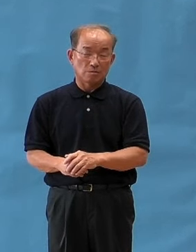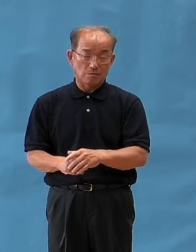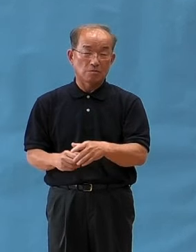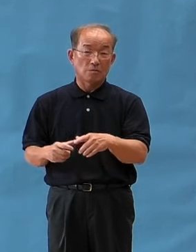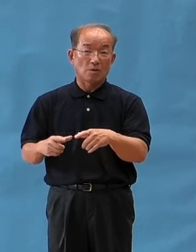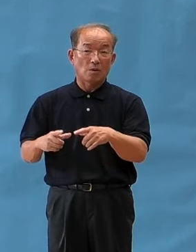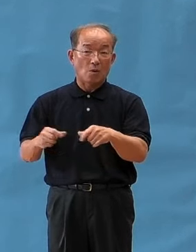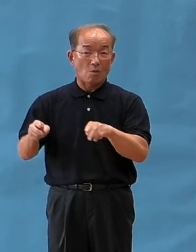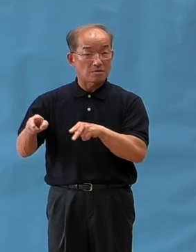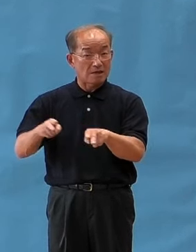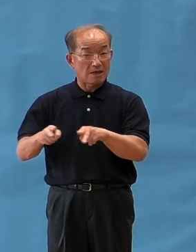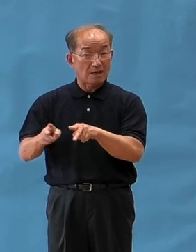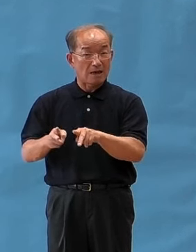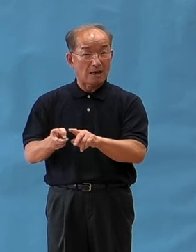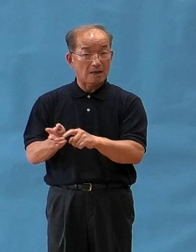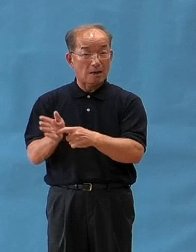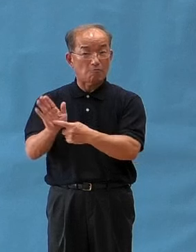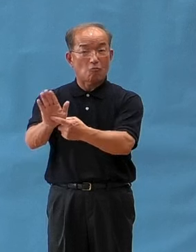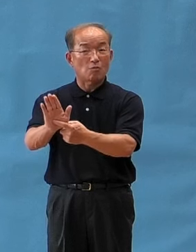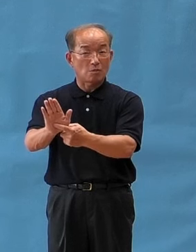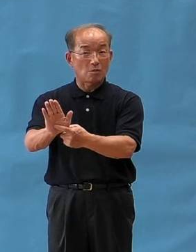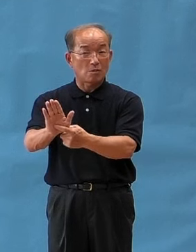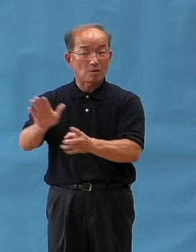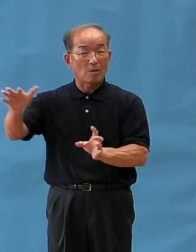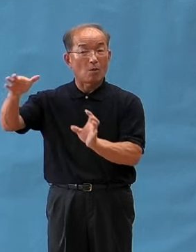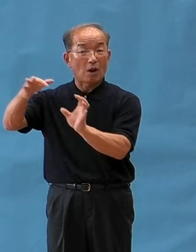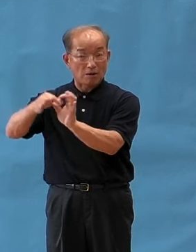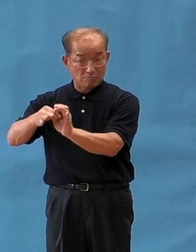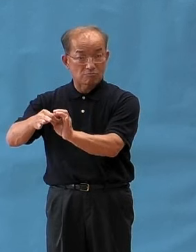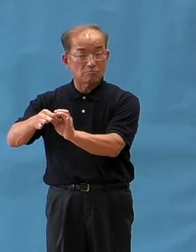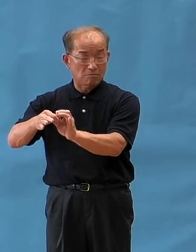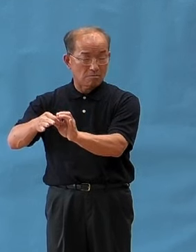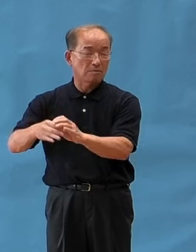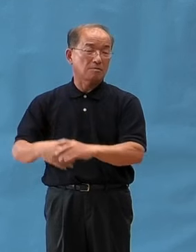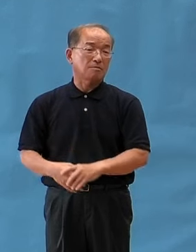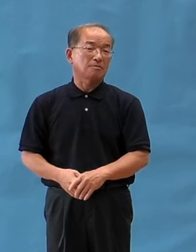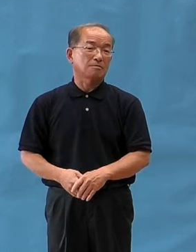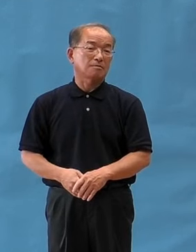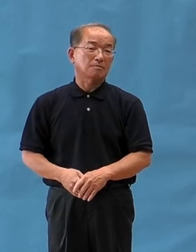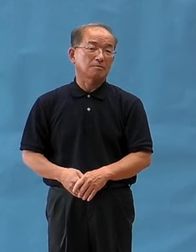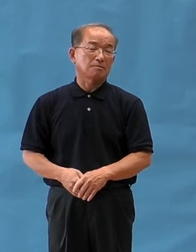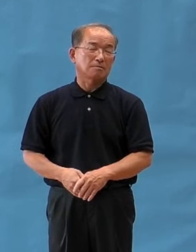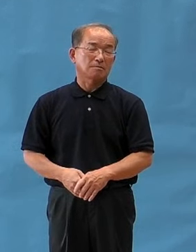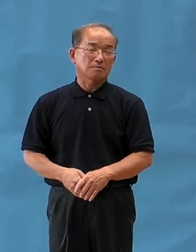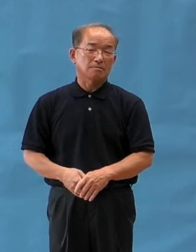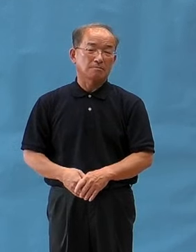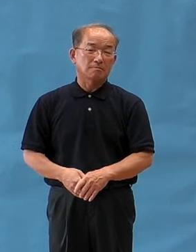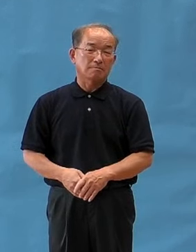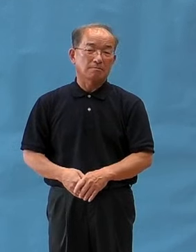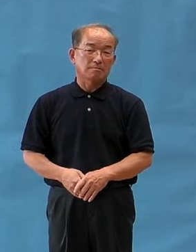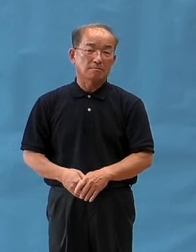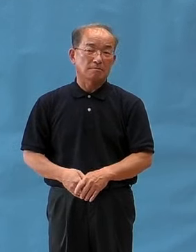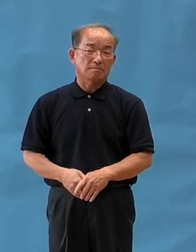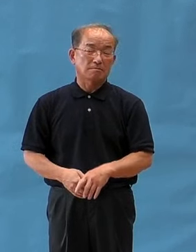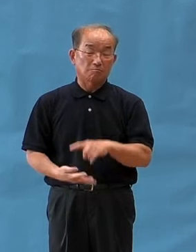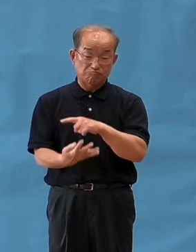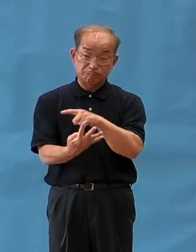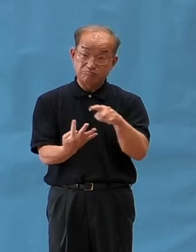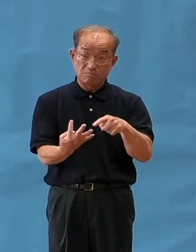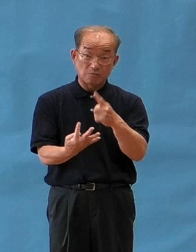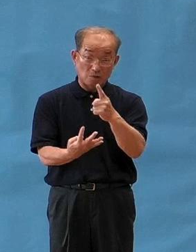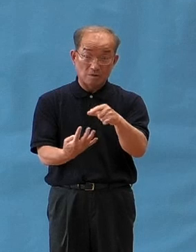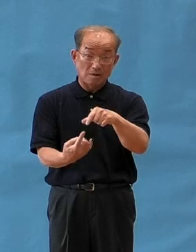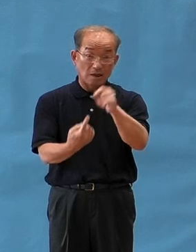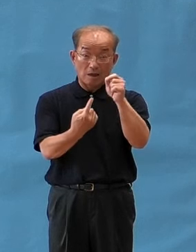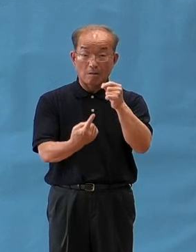うということが必要と、そういう意味でその一つに選べと言われて、その